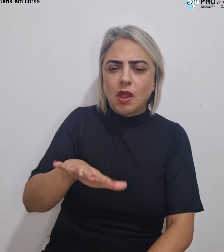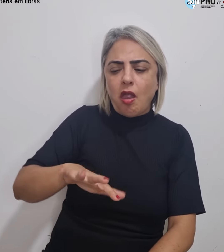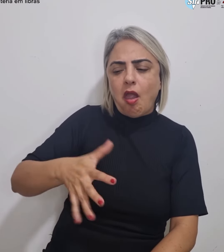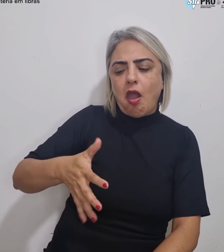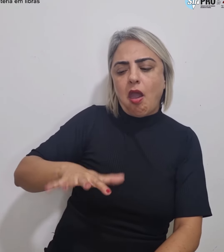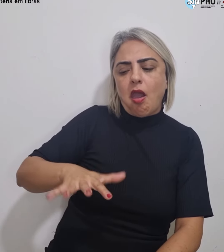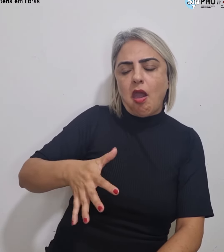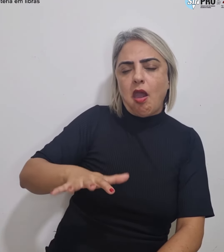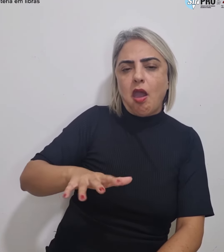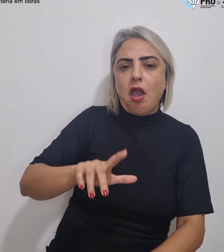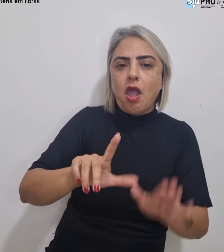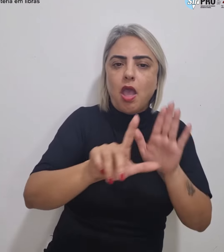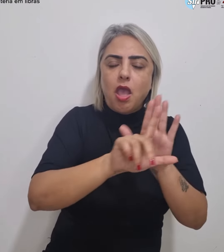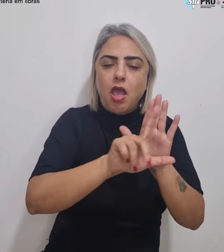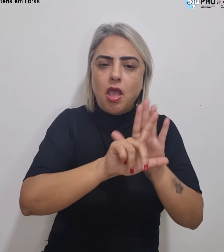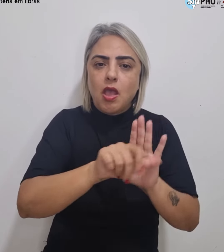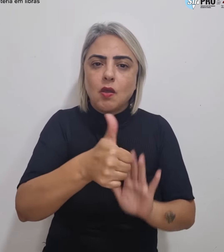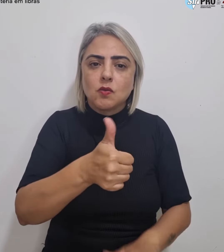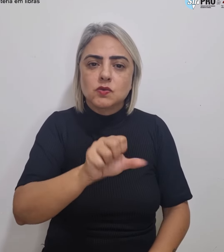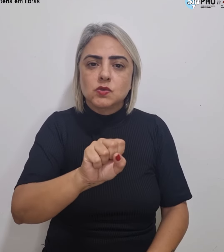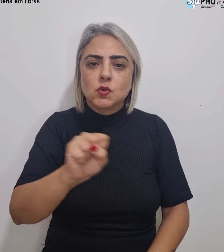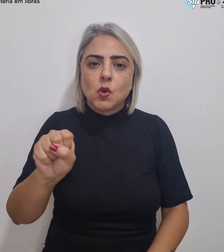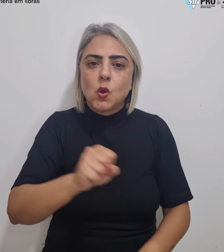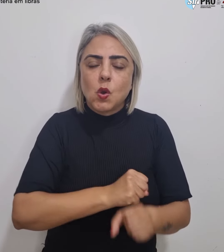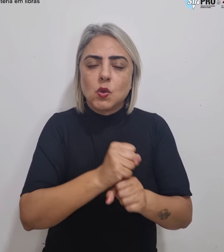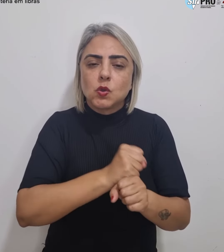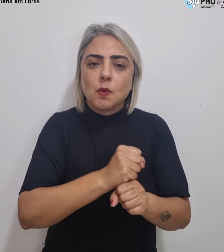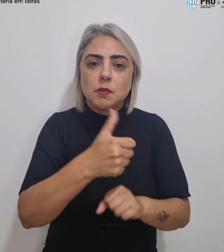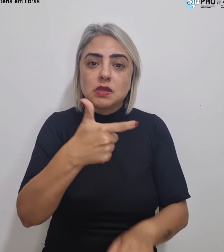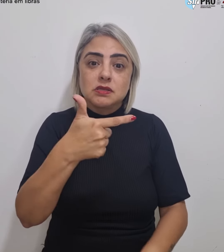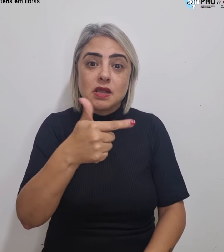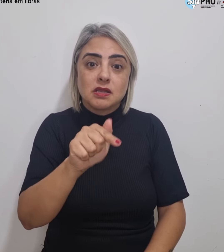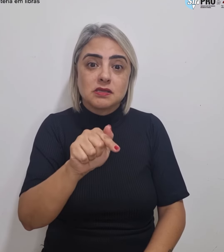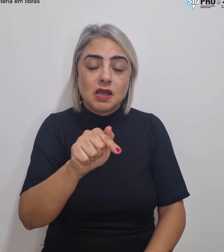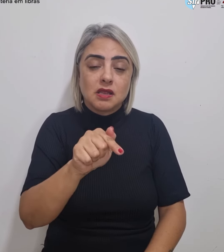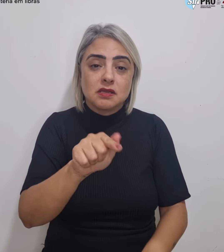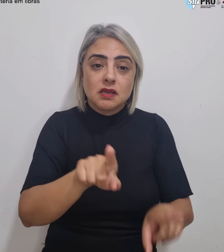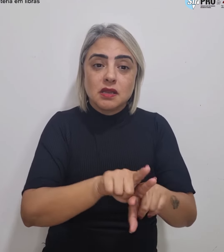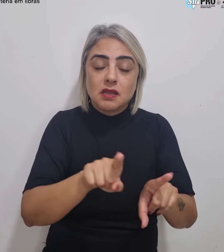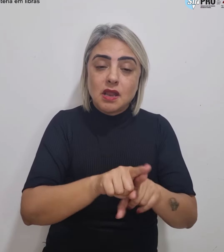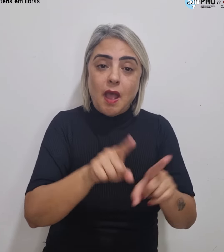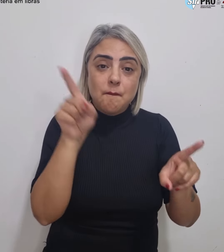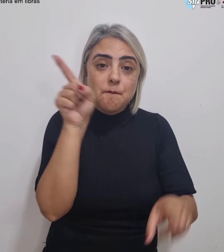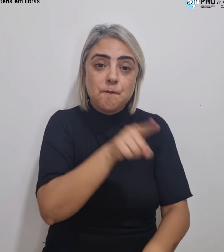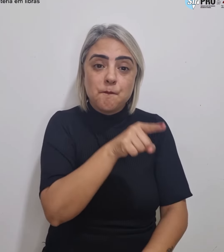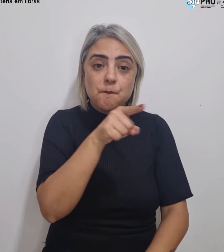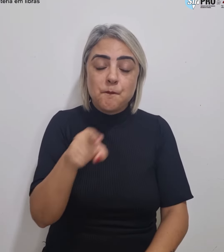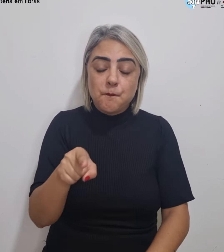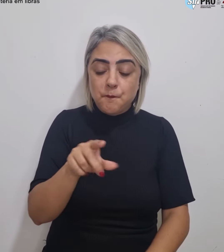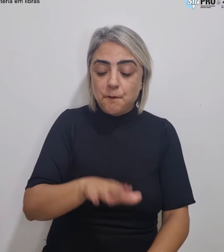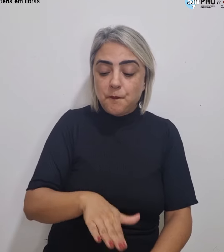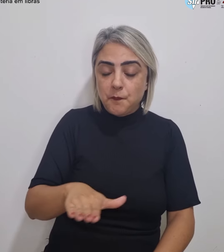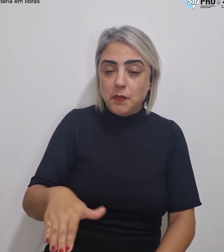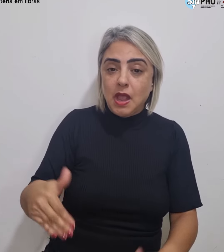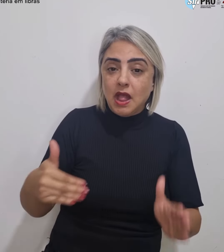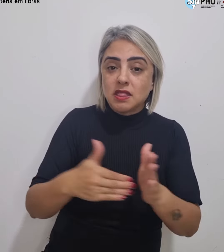PL 158 de 2017 e a proibição de crianças de até 12 anos